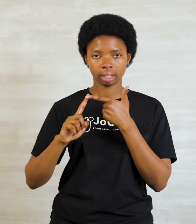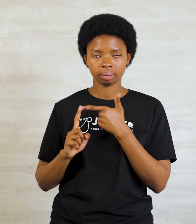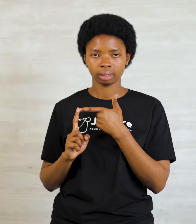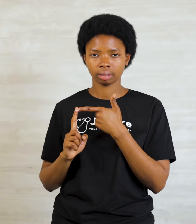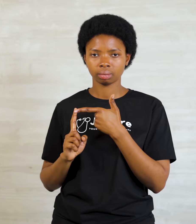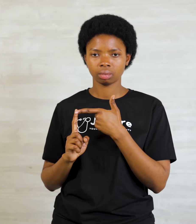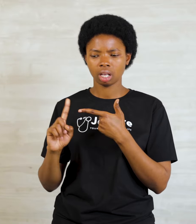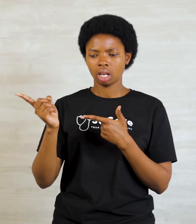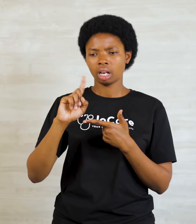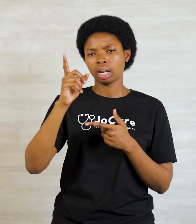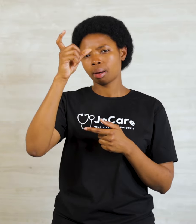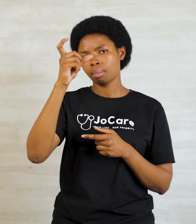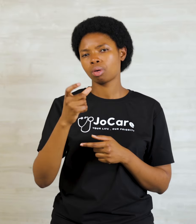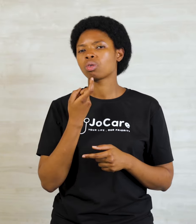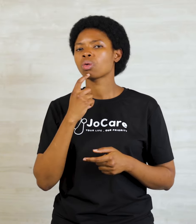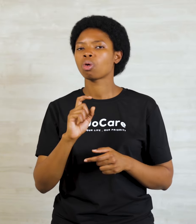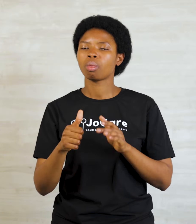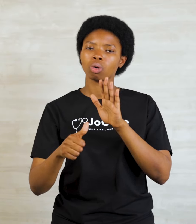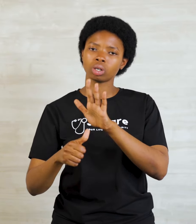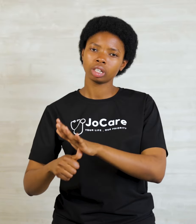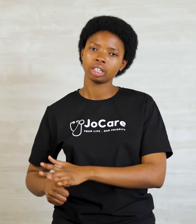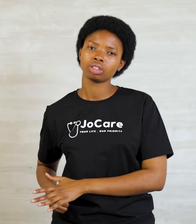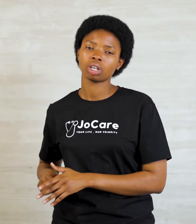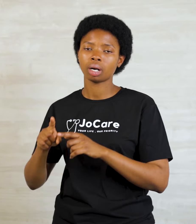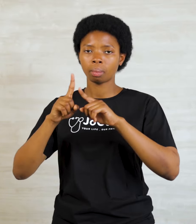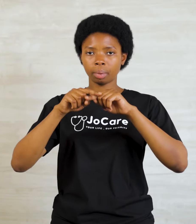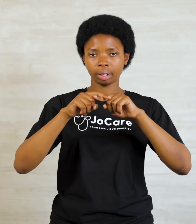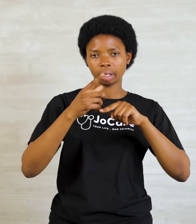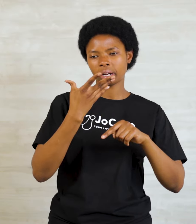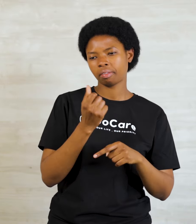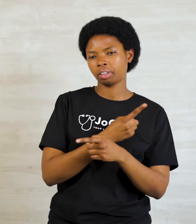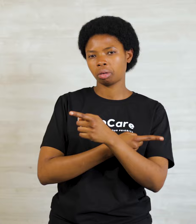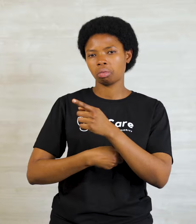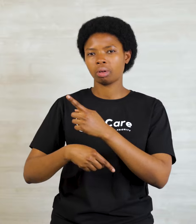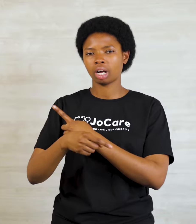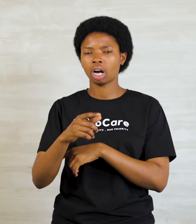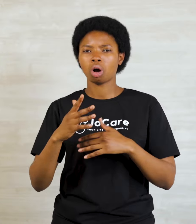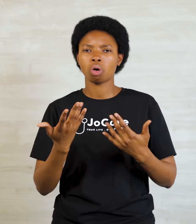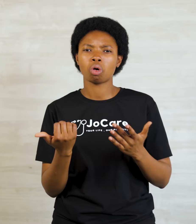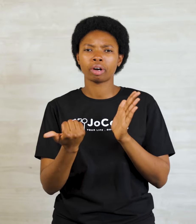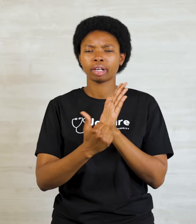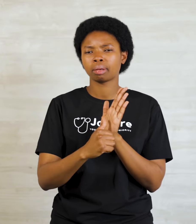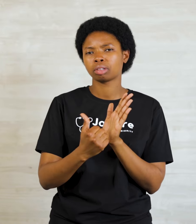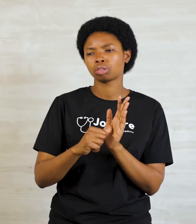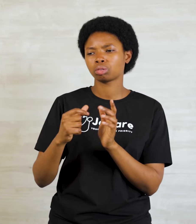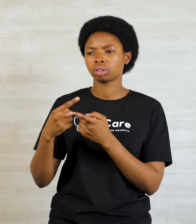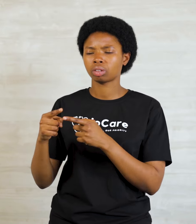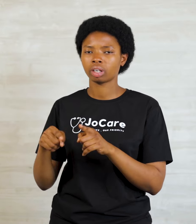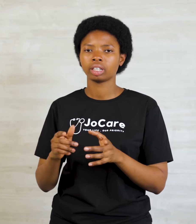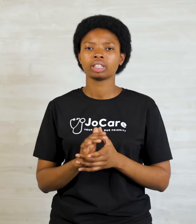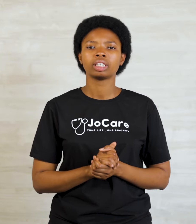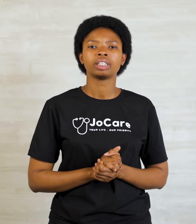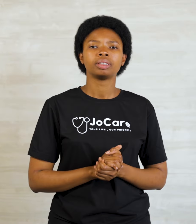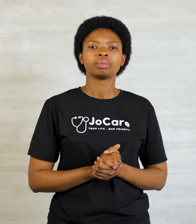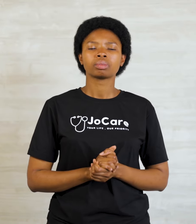ntihagira umuntu uhezwa bitewe n'uko afite ikibazo runaka twubaka uburyo twaganiriza abantu bafite